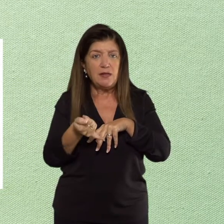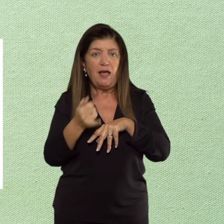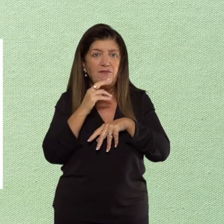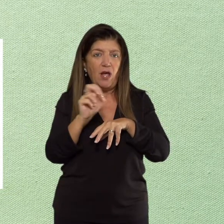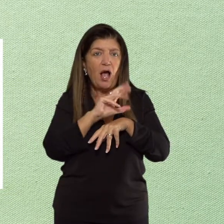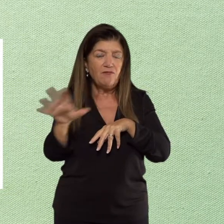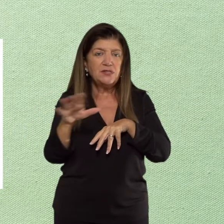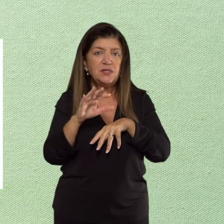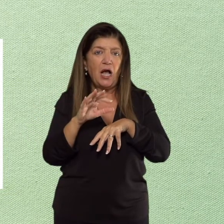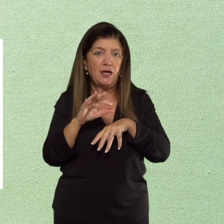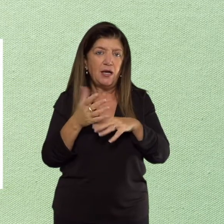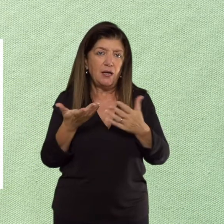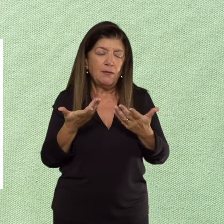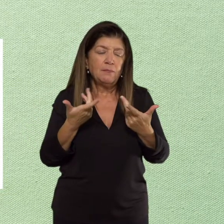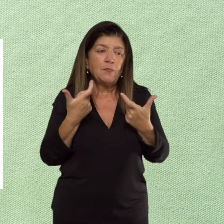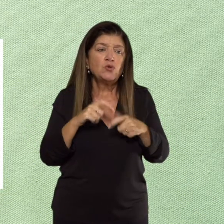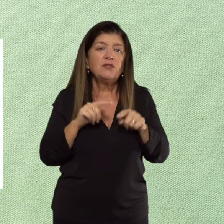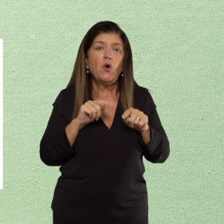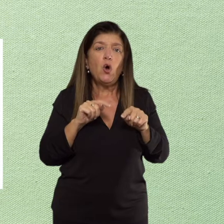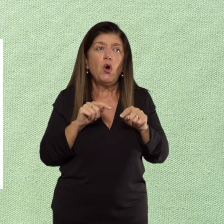lì non è questione